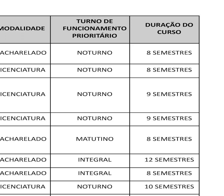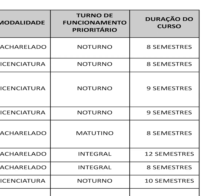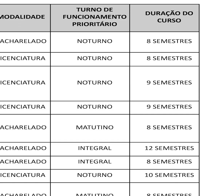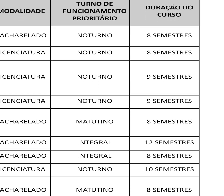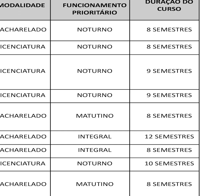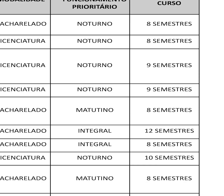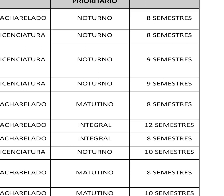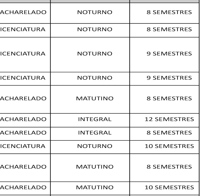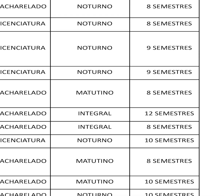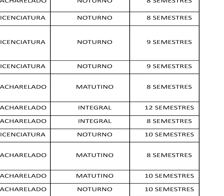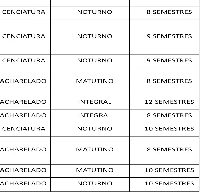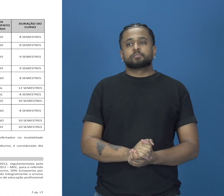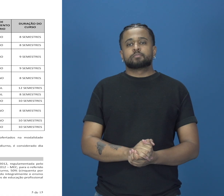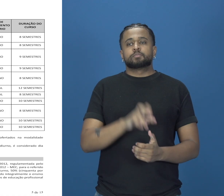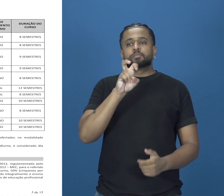De novo.